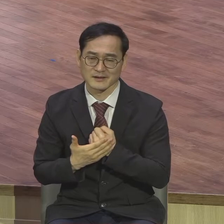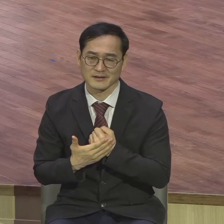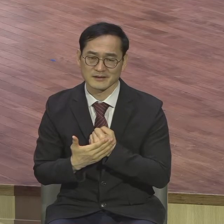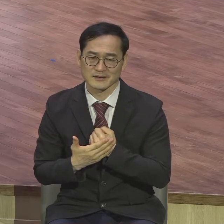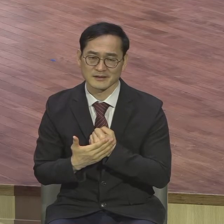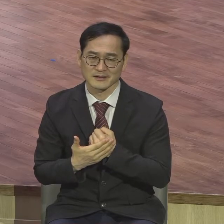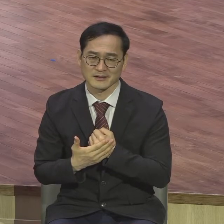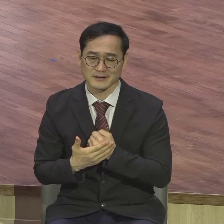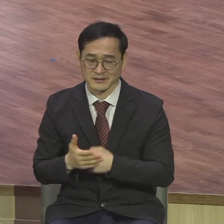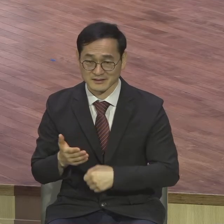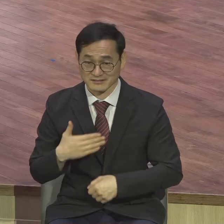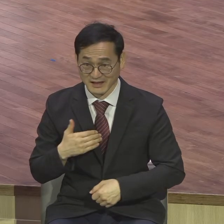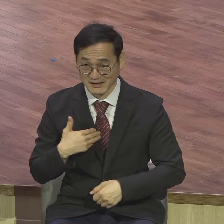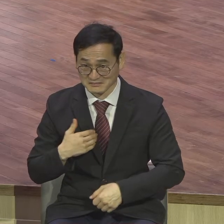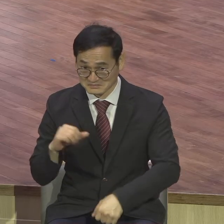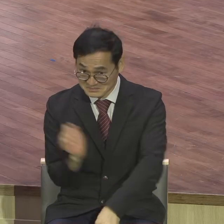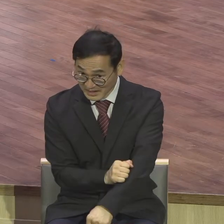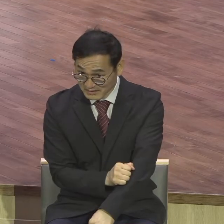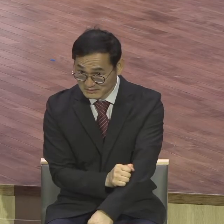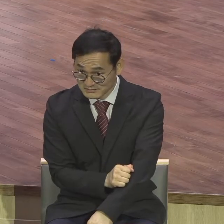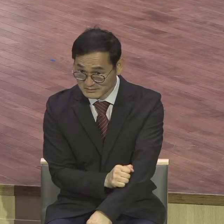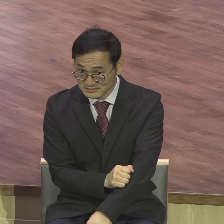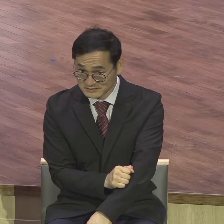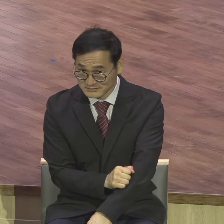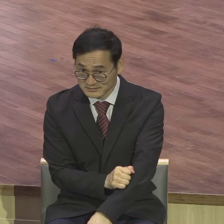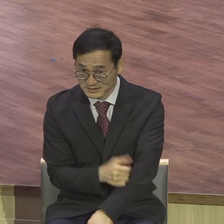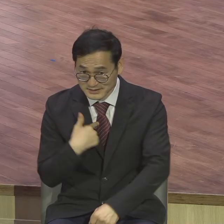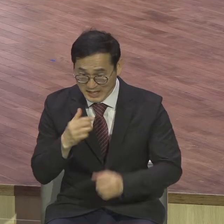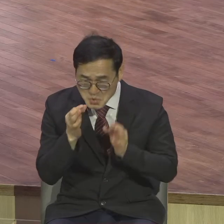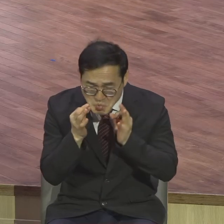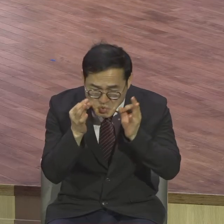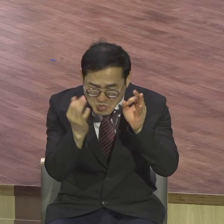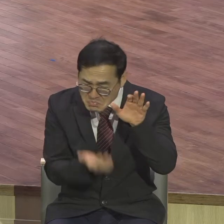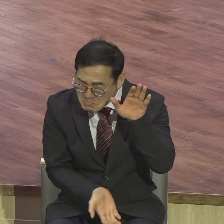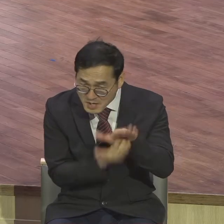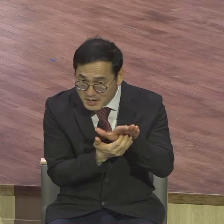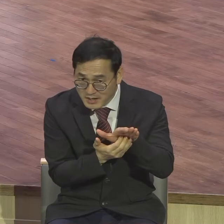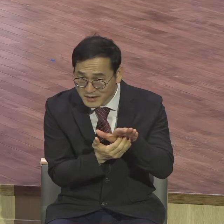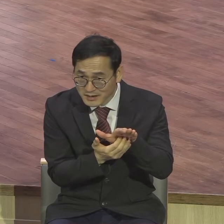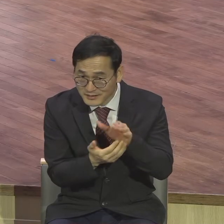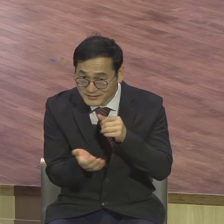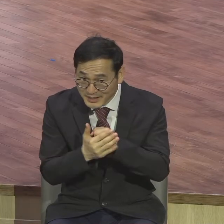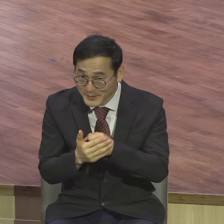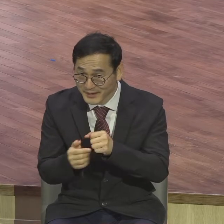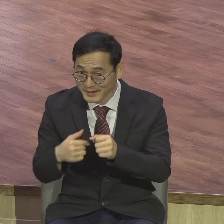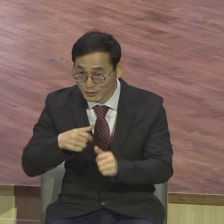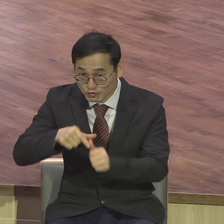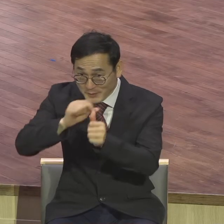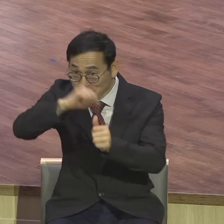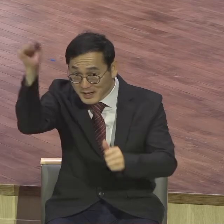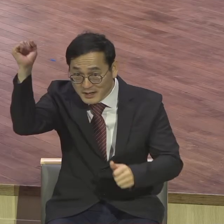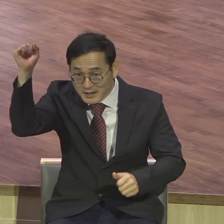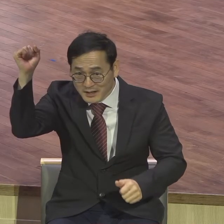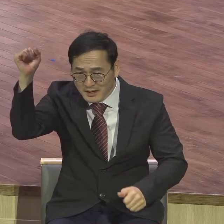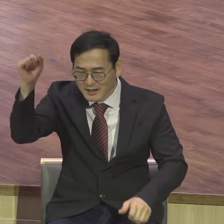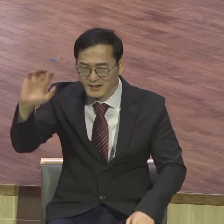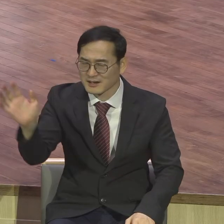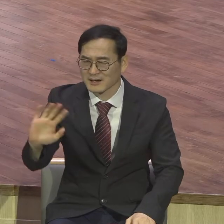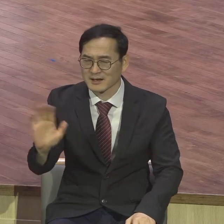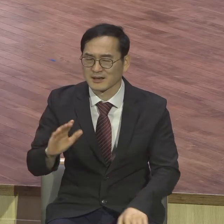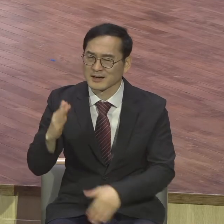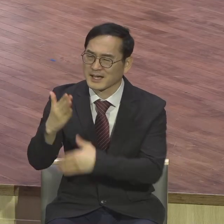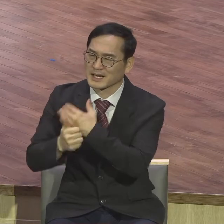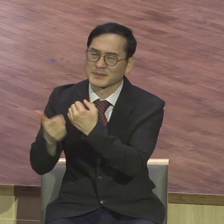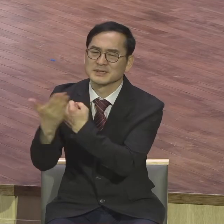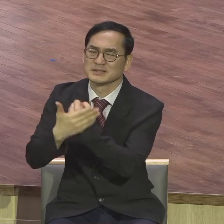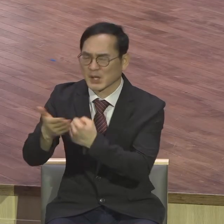내가 잘나서, 내가 열심히 해서, 내가 잘해서가 아니라 하나님의 은혜였소. 하나님